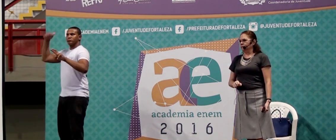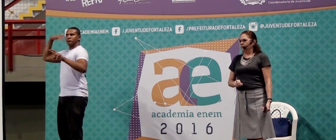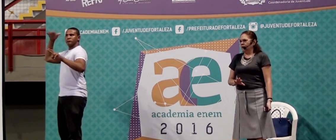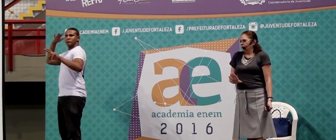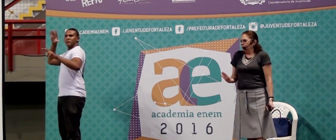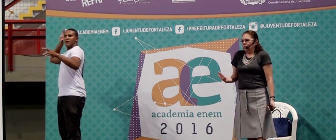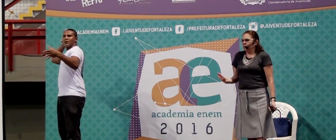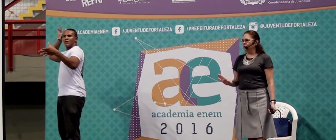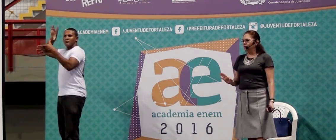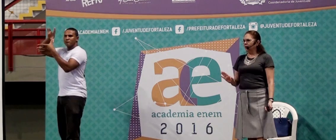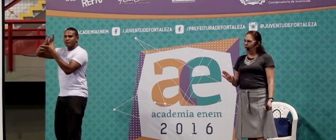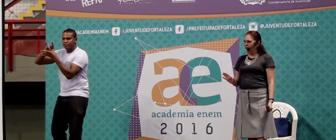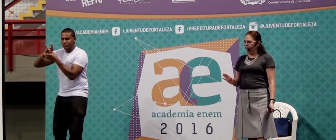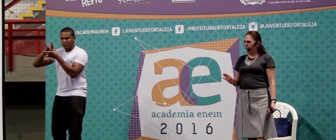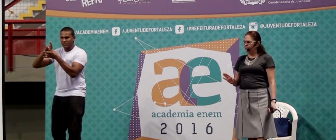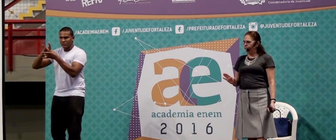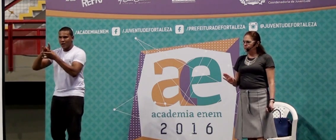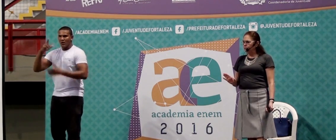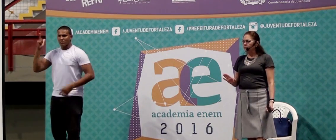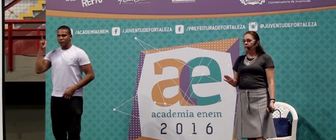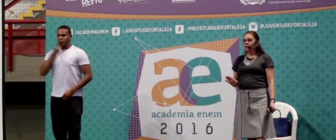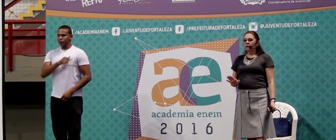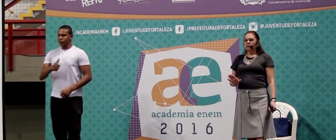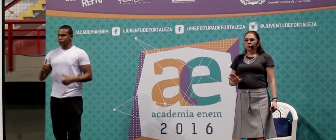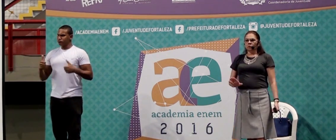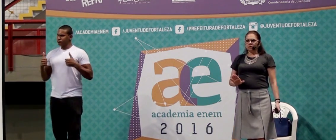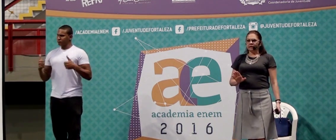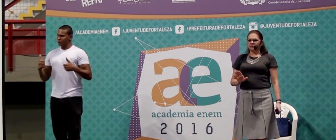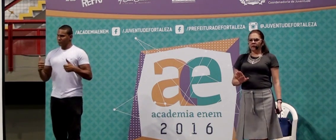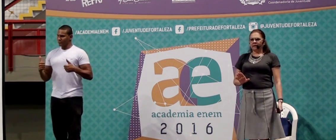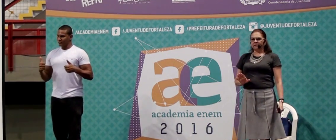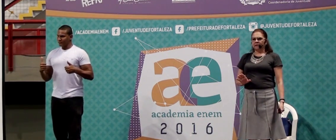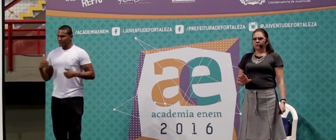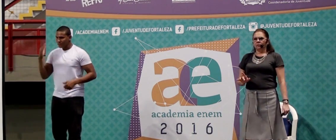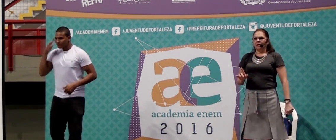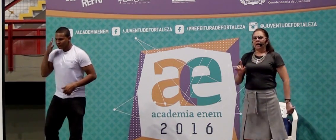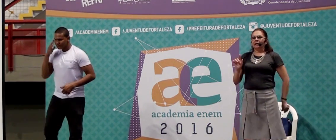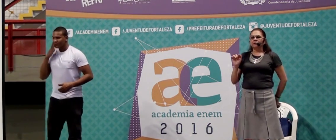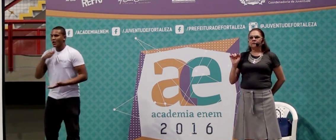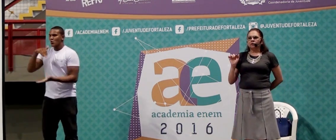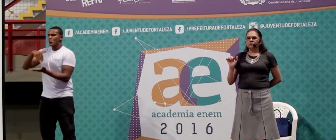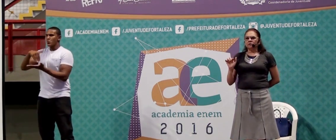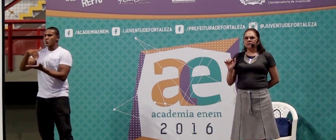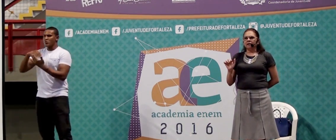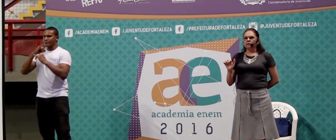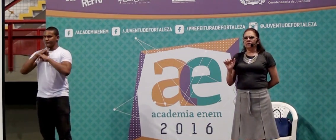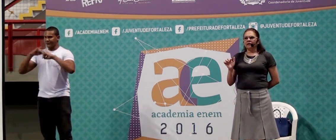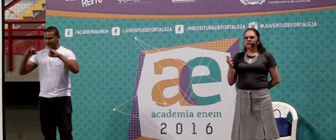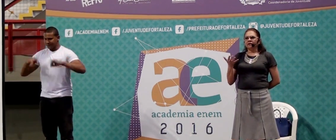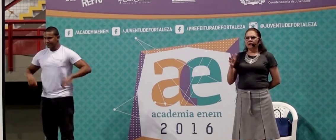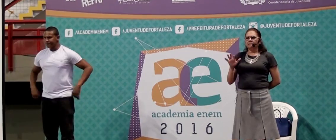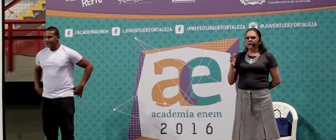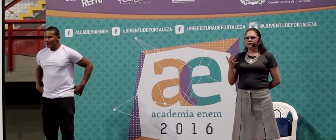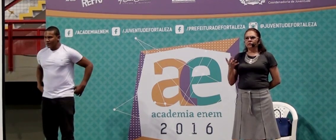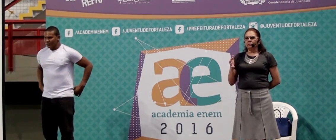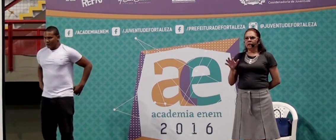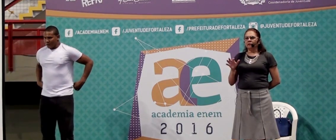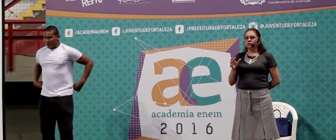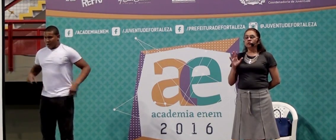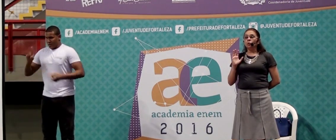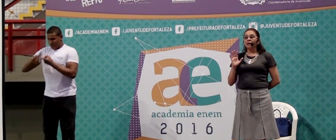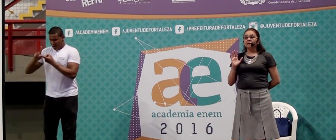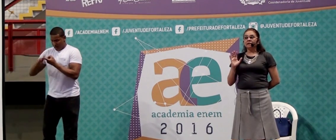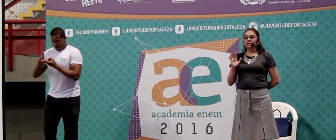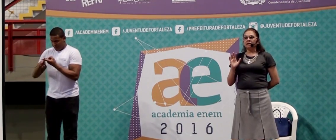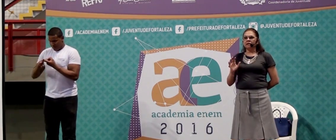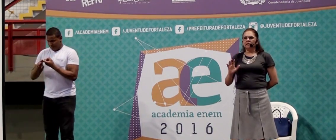tema. Aí pronto, tá beleza. Última informação: a introdução deve ter mais ou